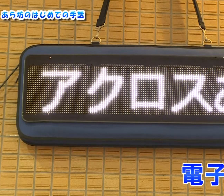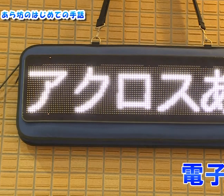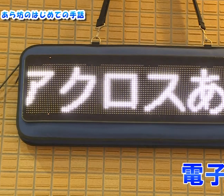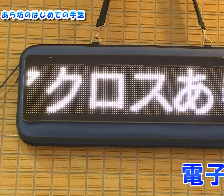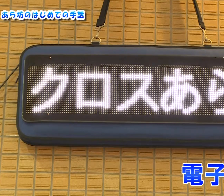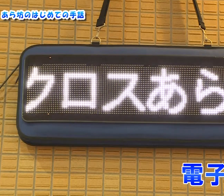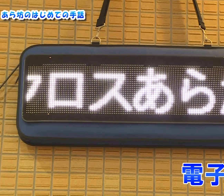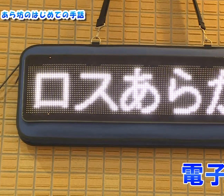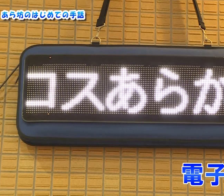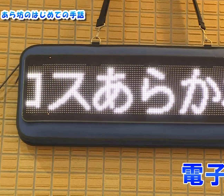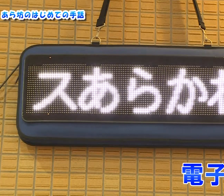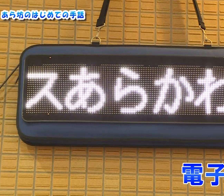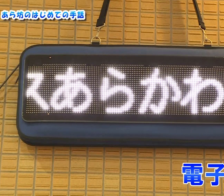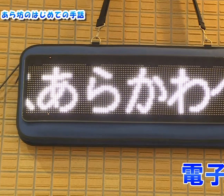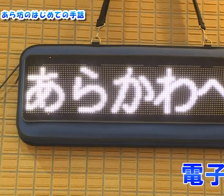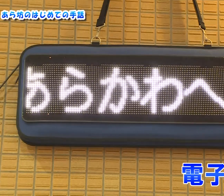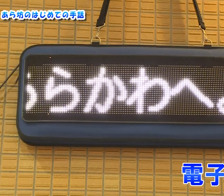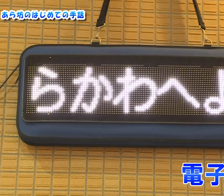緊急情報などが掲示されています。